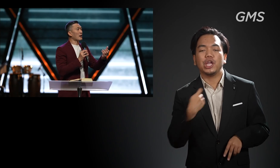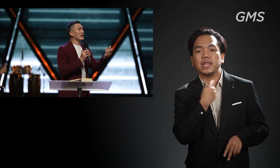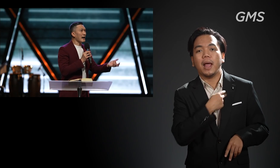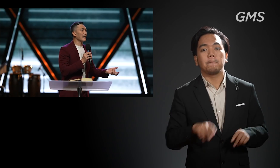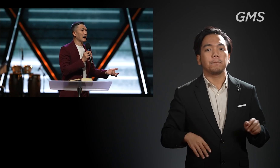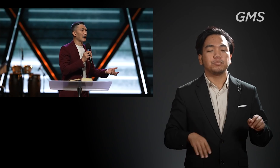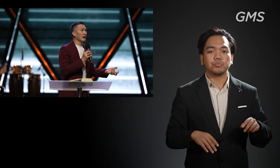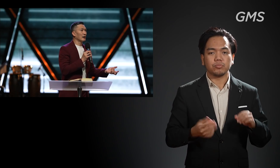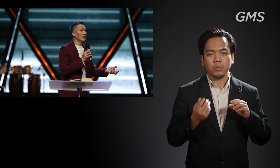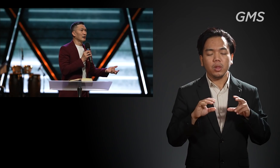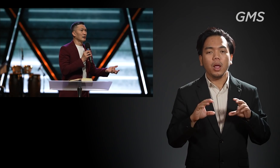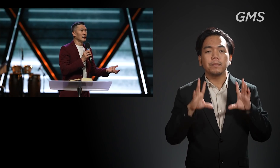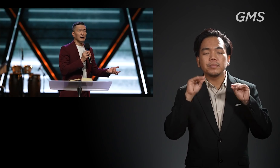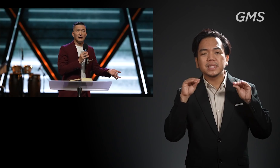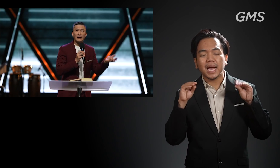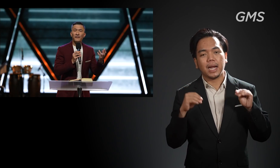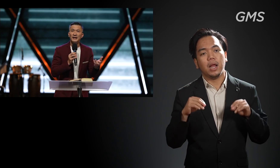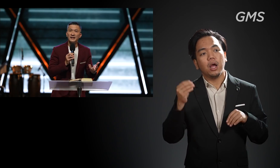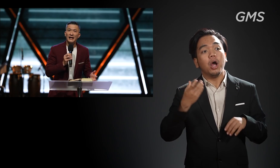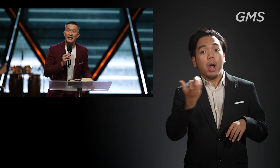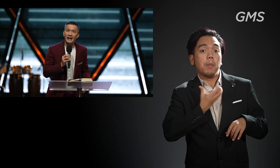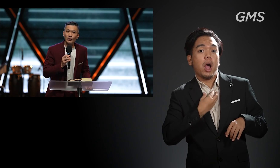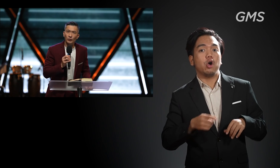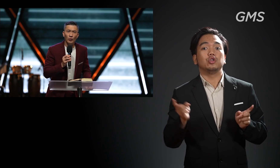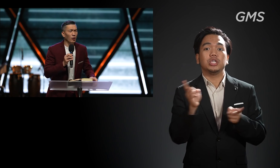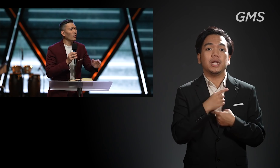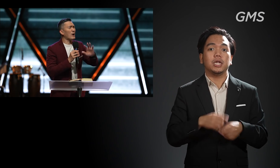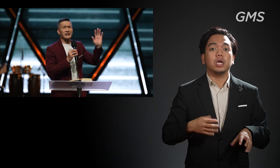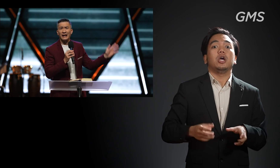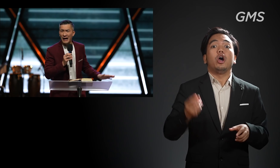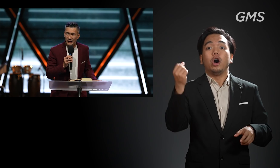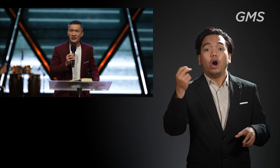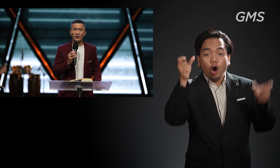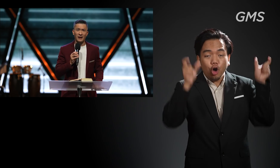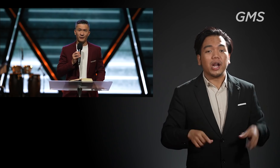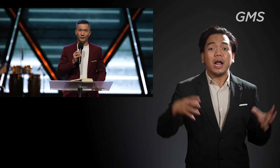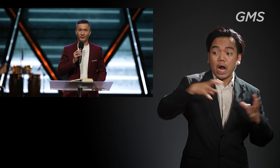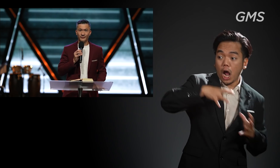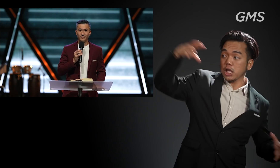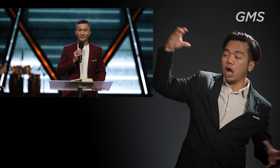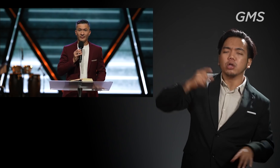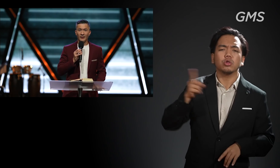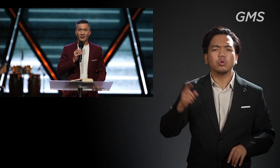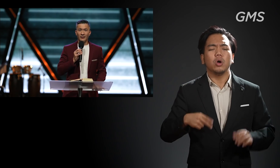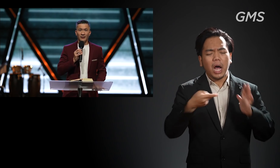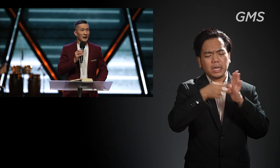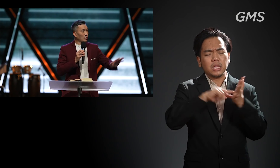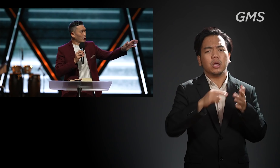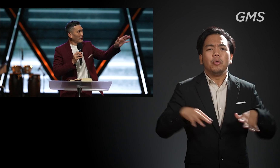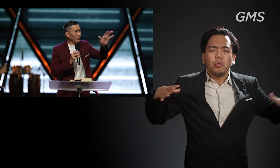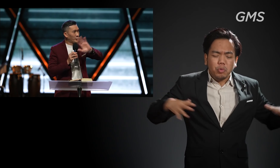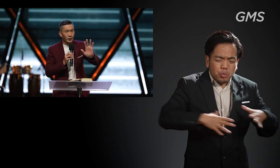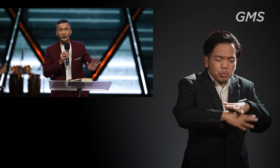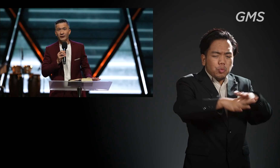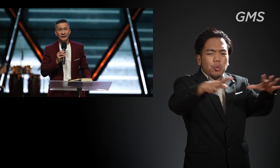mau jadi orang kaya, definisi kaya itu luas sekali saudaraku. Dari